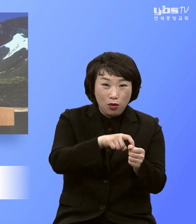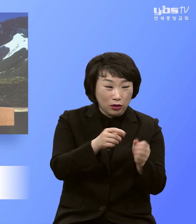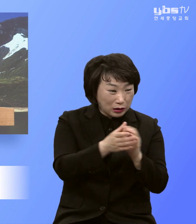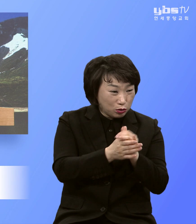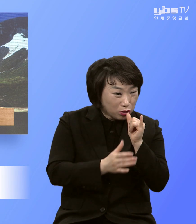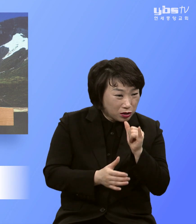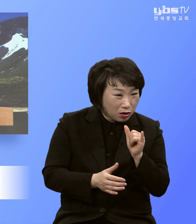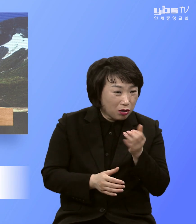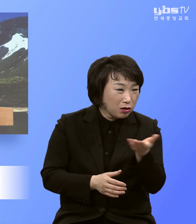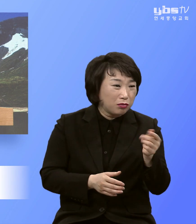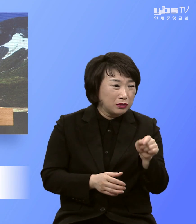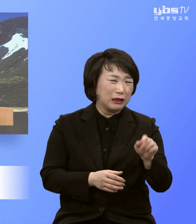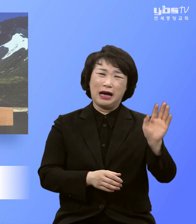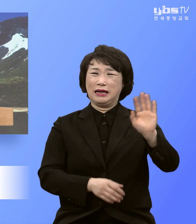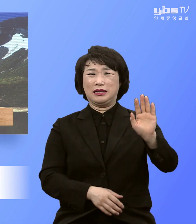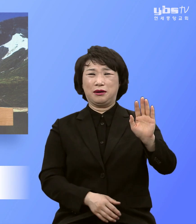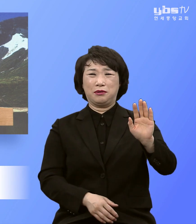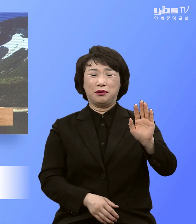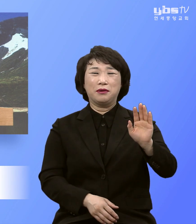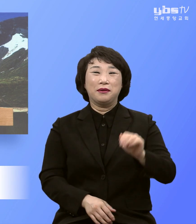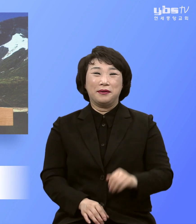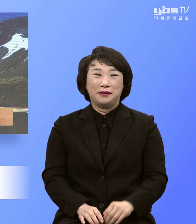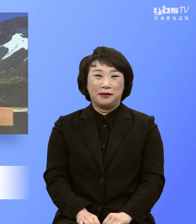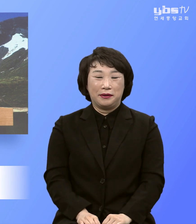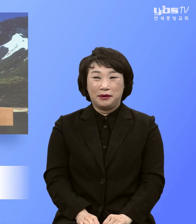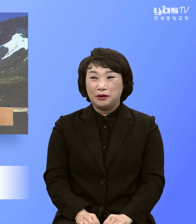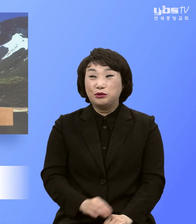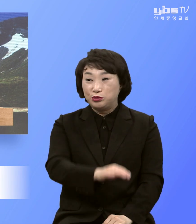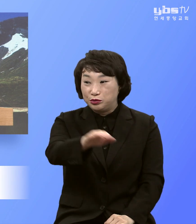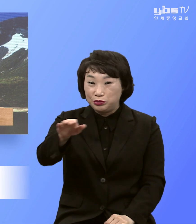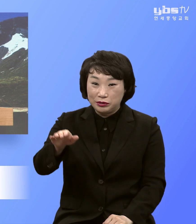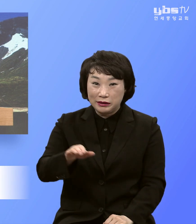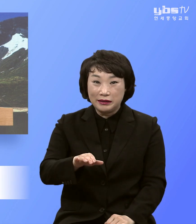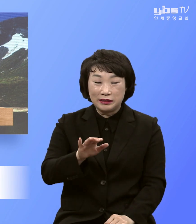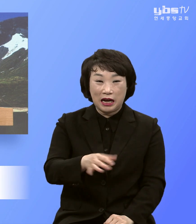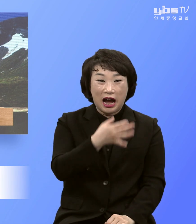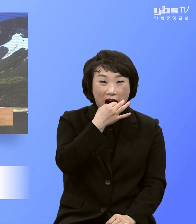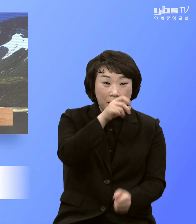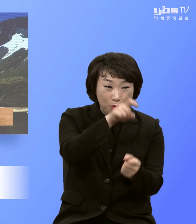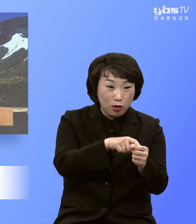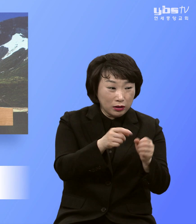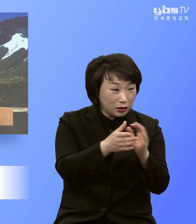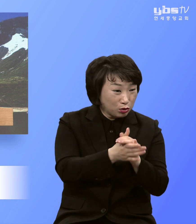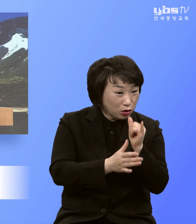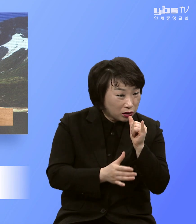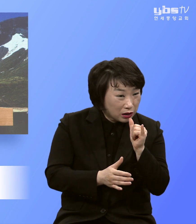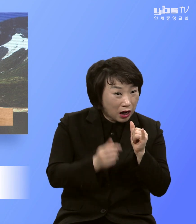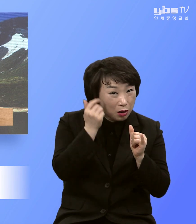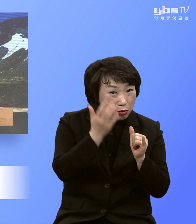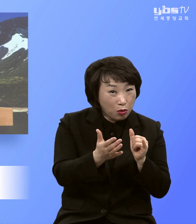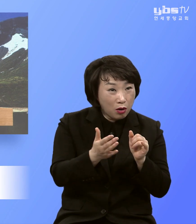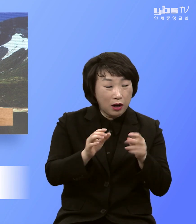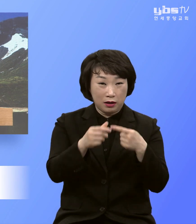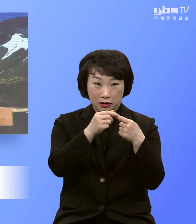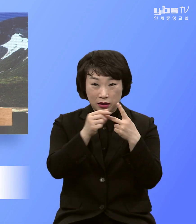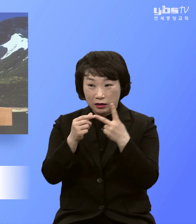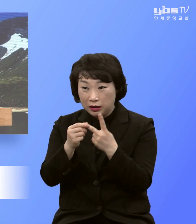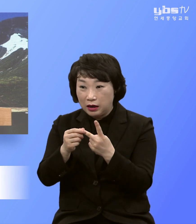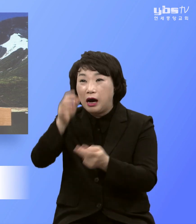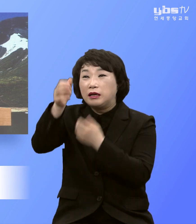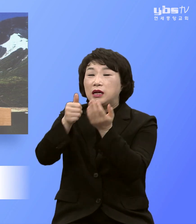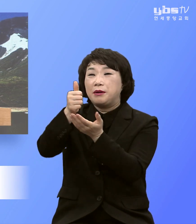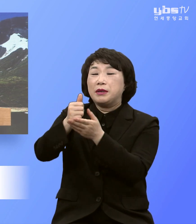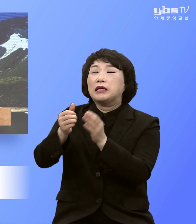정욕으로 구하는 것은 아니야 그랬어. 그래서 우리는 정욕으로 구하는 것이냐, 아니면